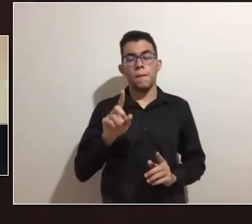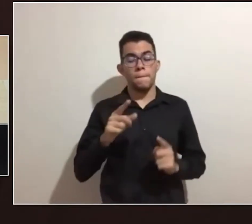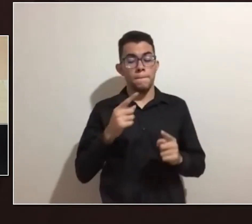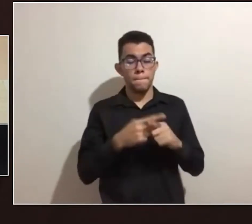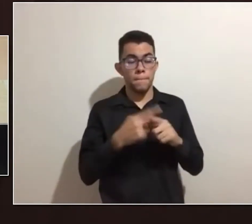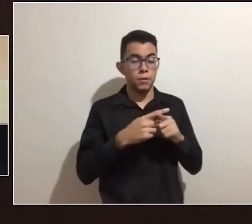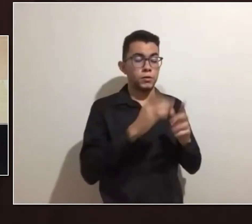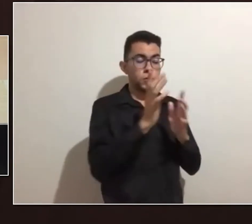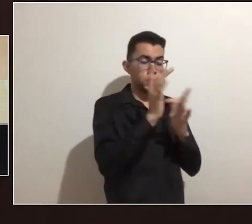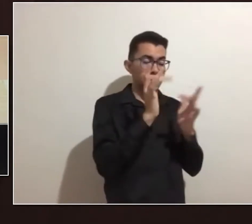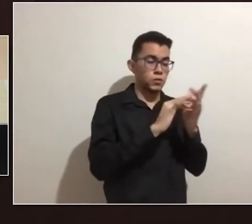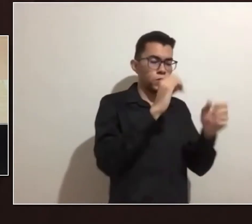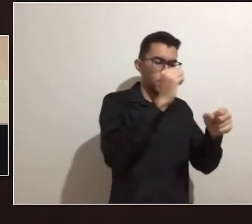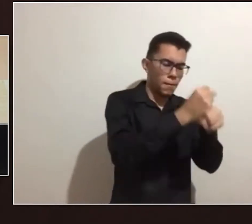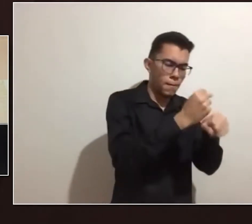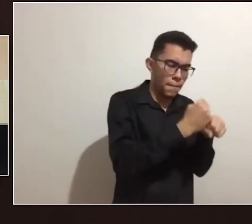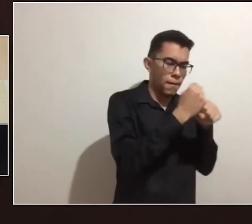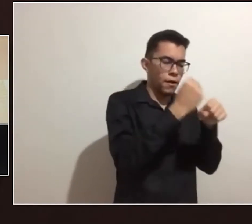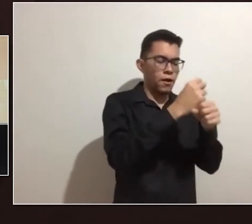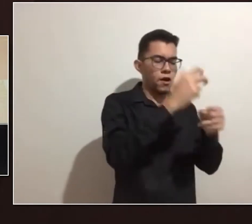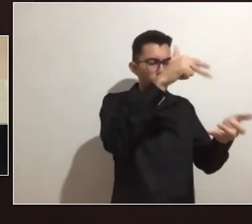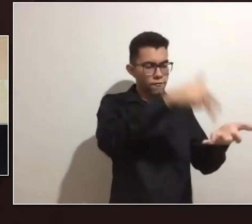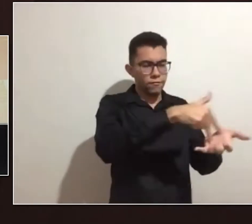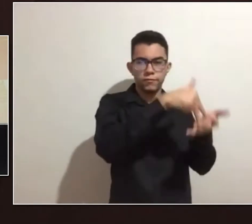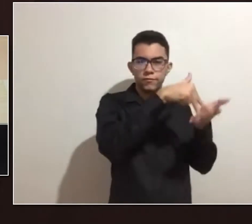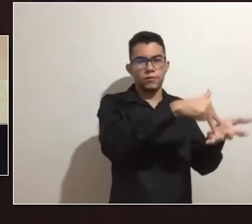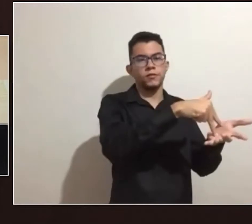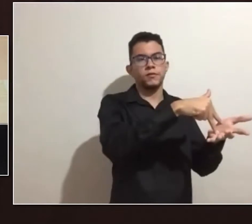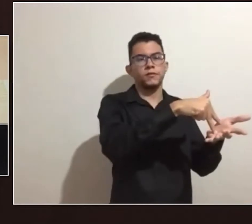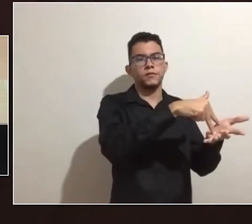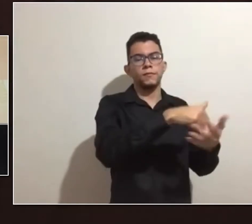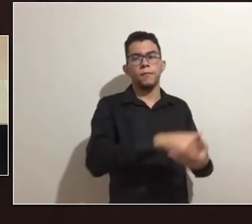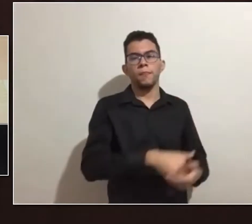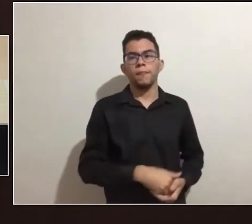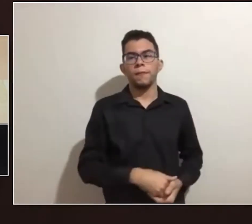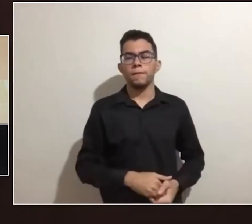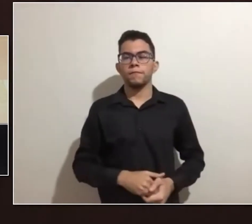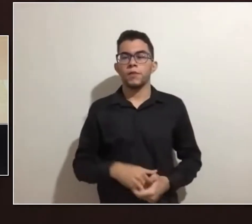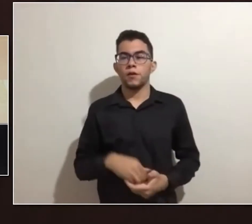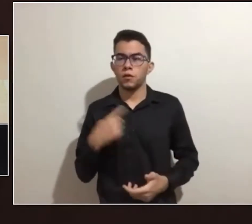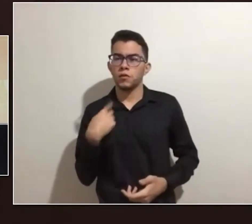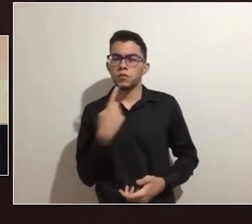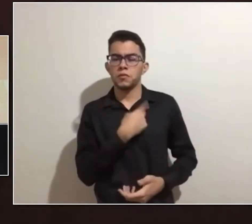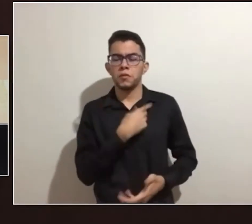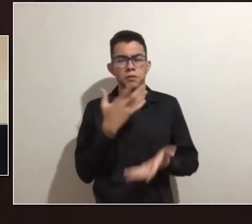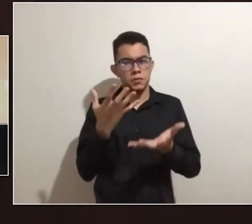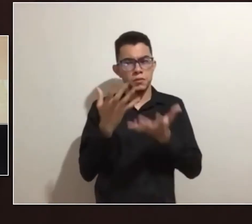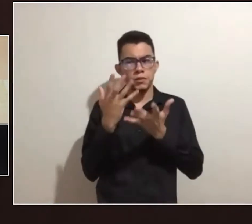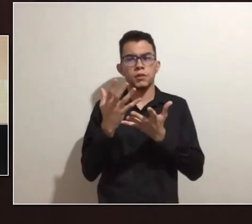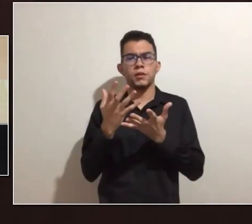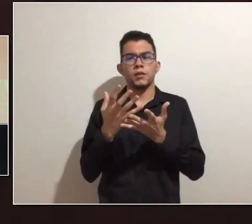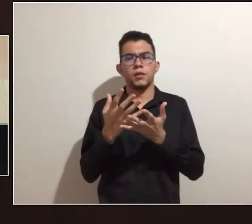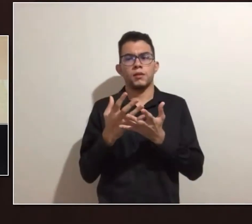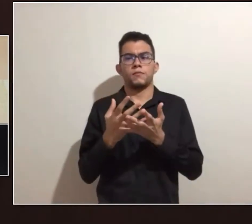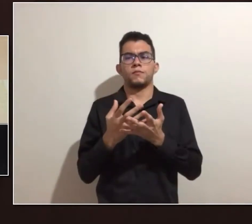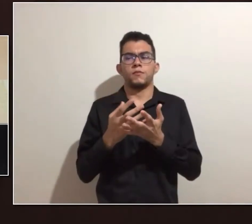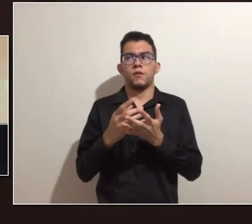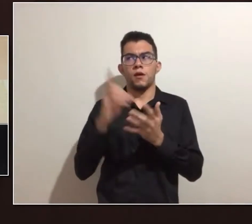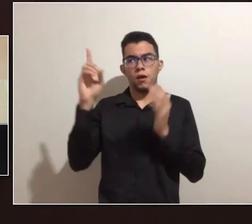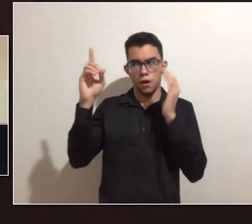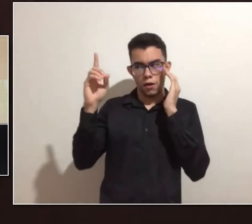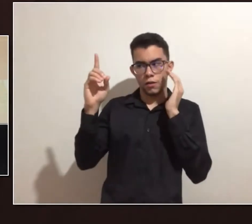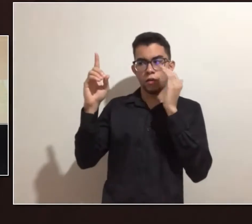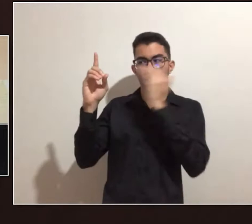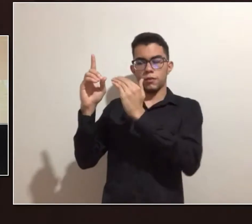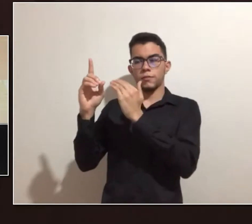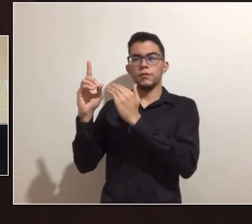o sonho de Cristo, edificar a sua igreja, e nós queremos concretizar esse sonho. Por isso,